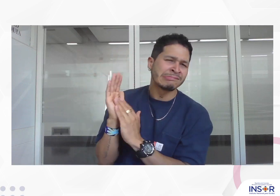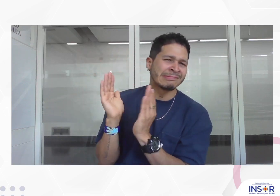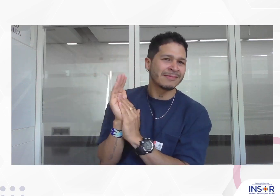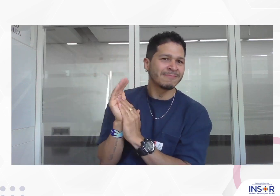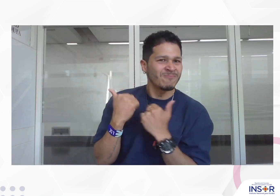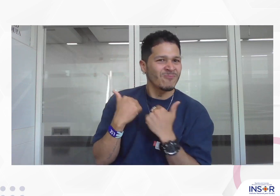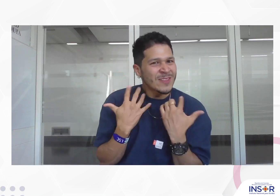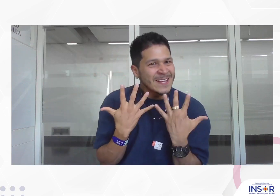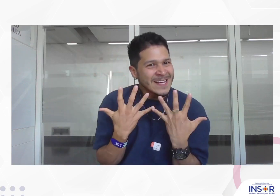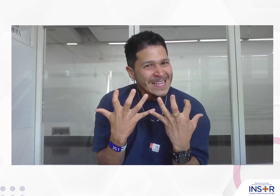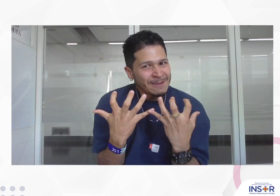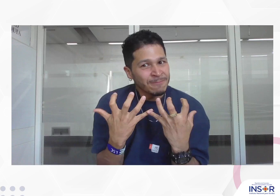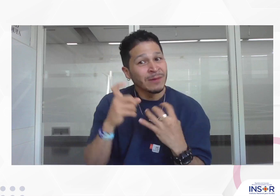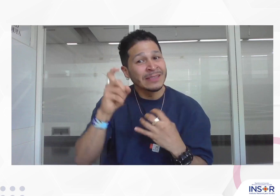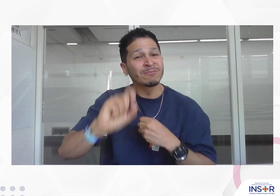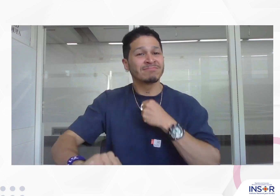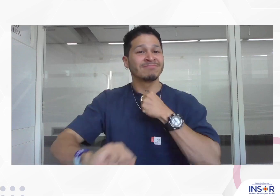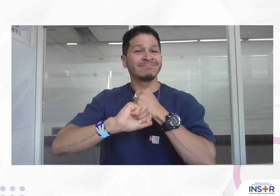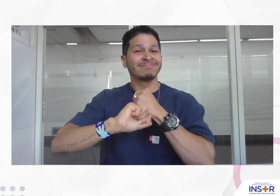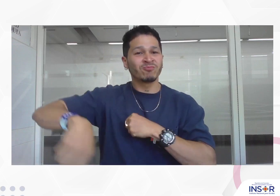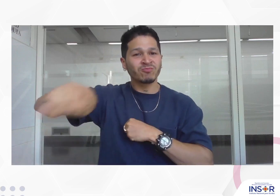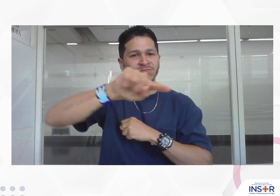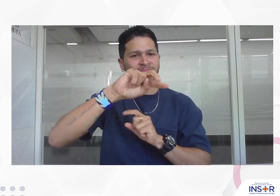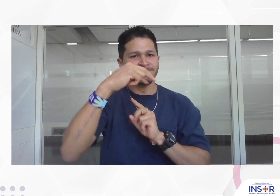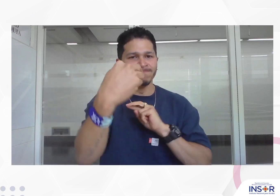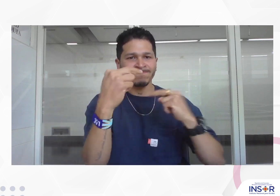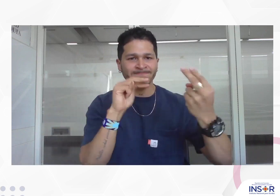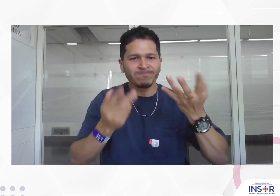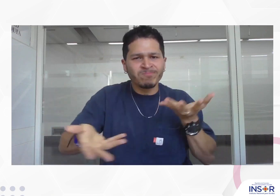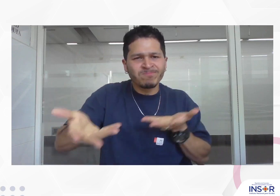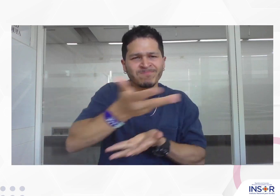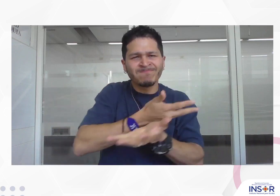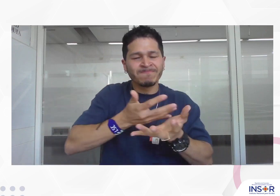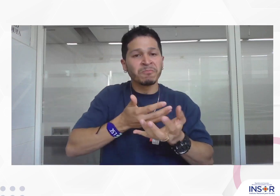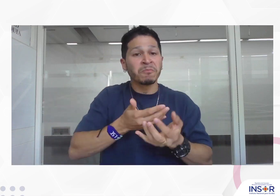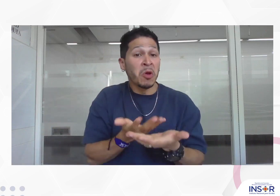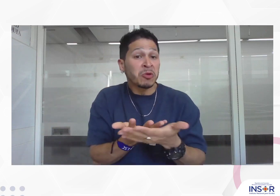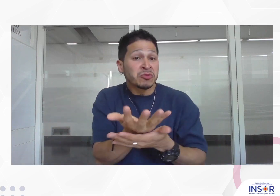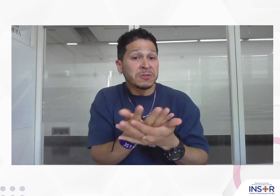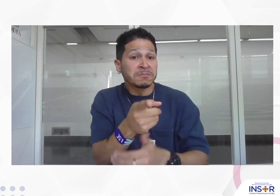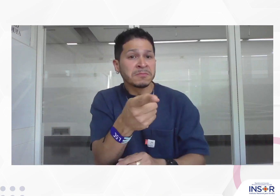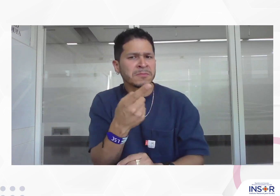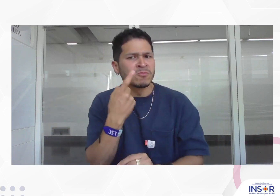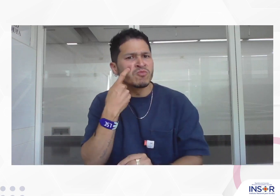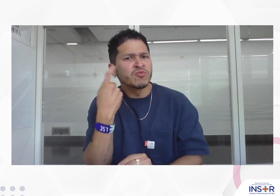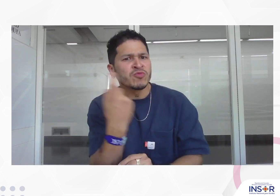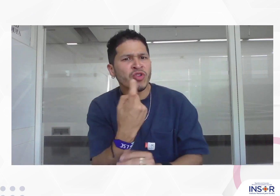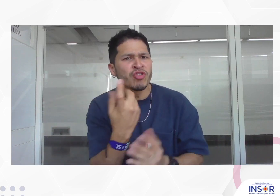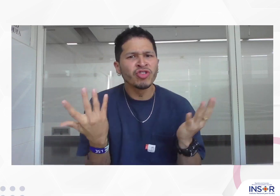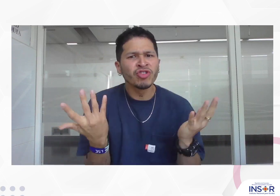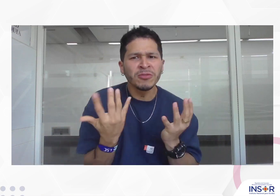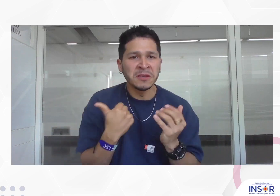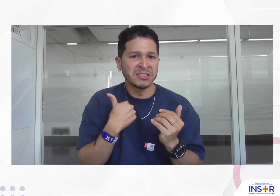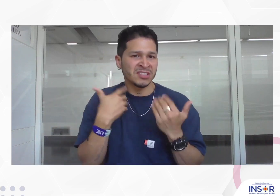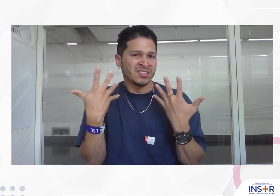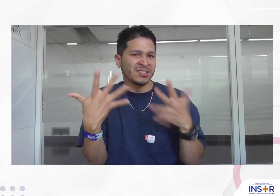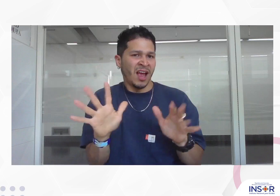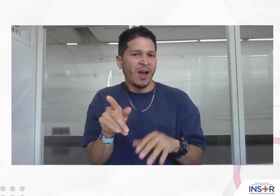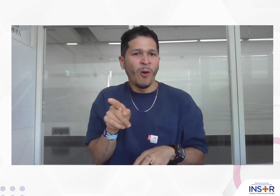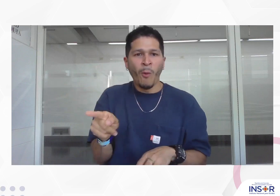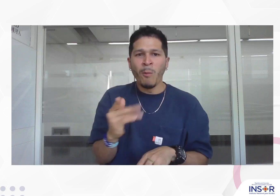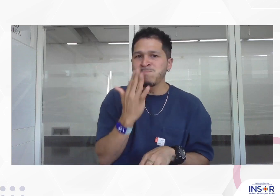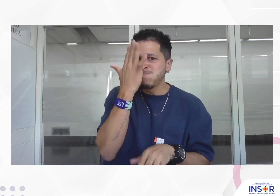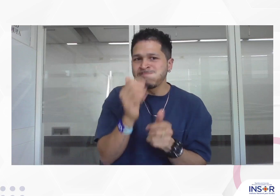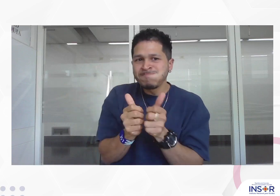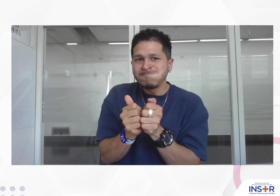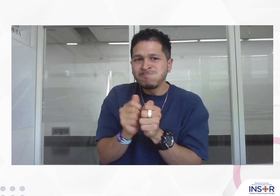profundizar. Es todo un mundo allí como Padilat pues nos abre la puerta a estos diálogos también y espero que este concepto